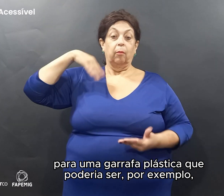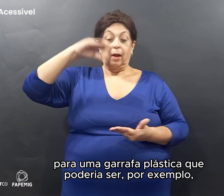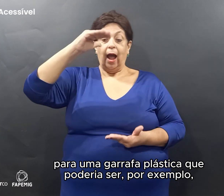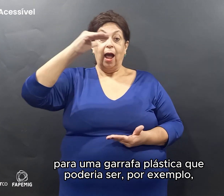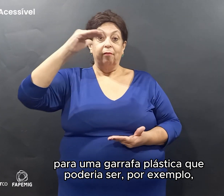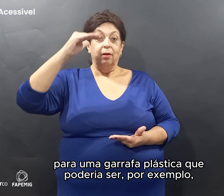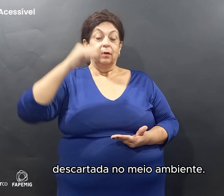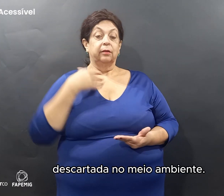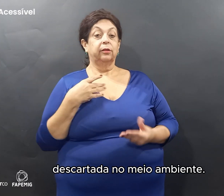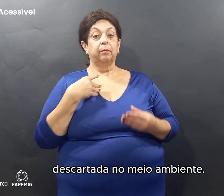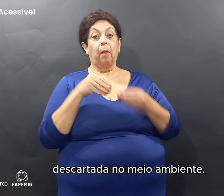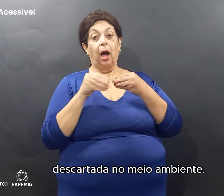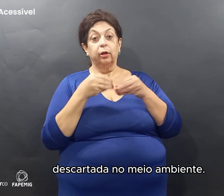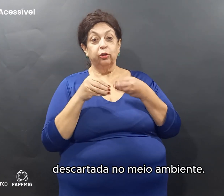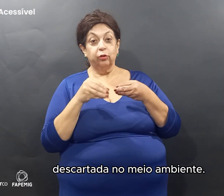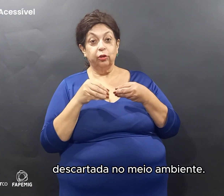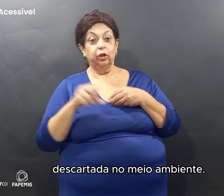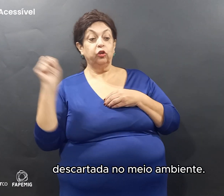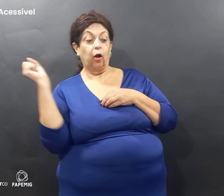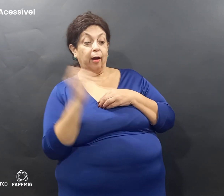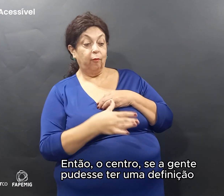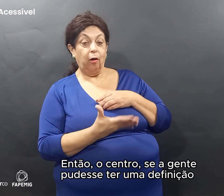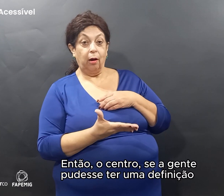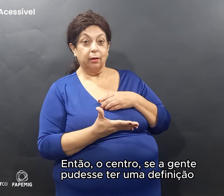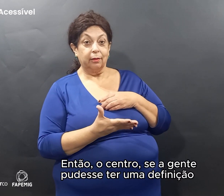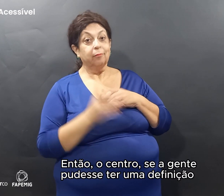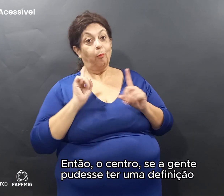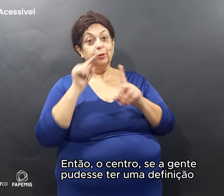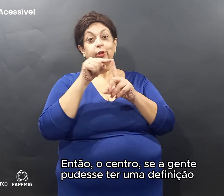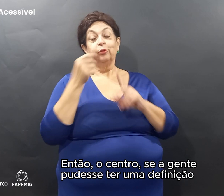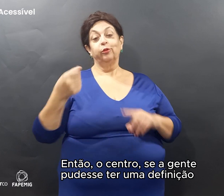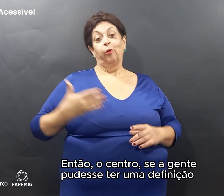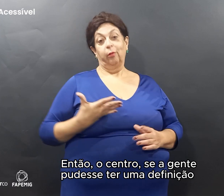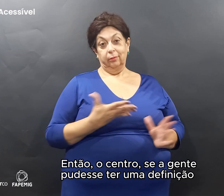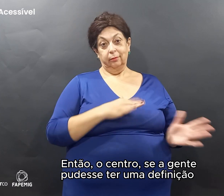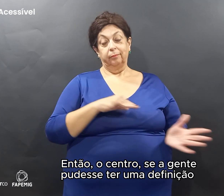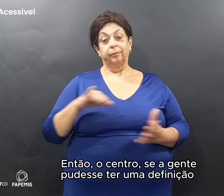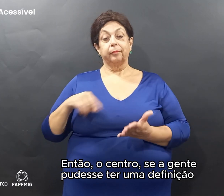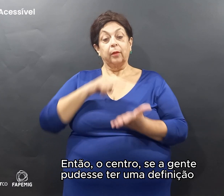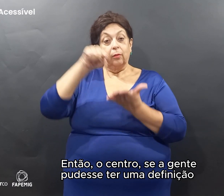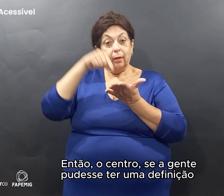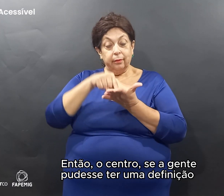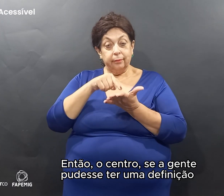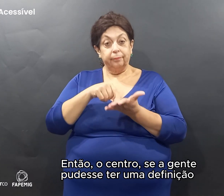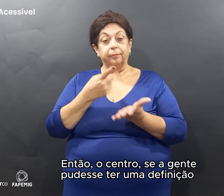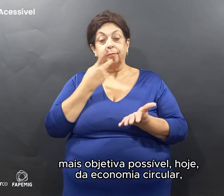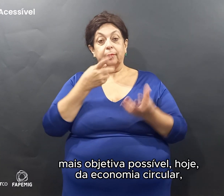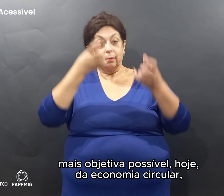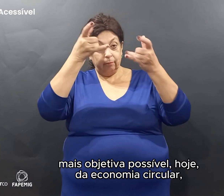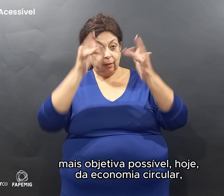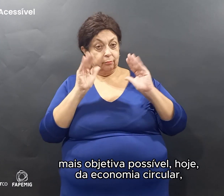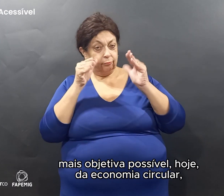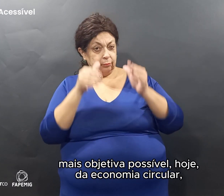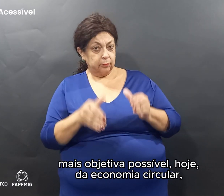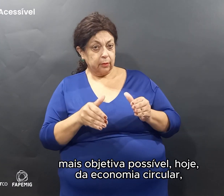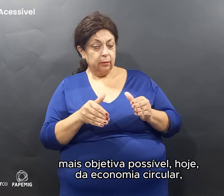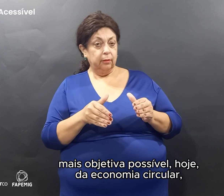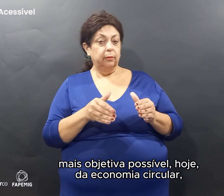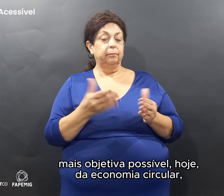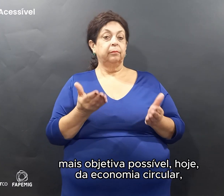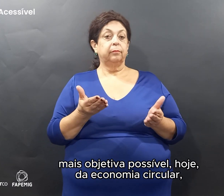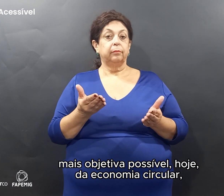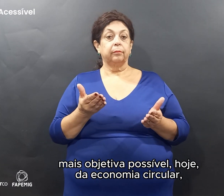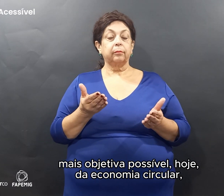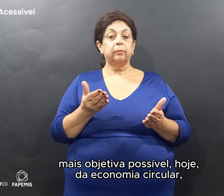que poderia ser, por exemplo, descartada no meio ambiente, né? Então, o centro, assim, se a gente pudesse ter uma definição mais objetiva